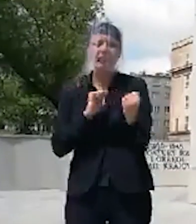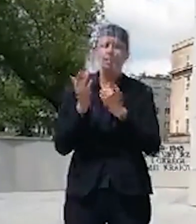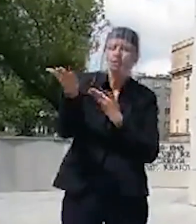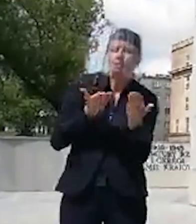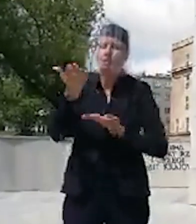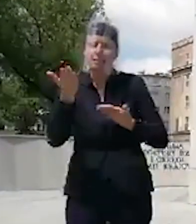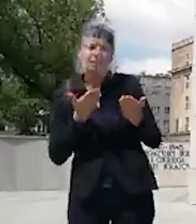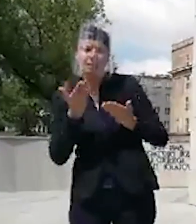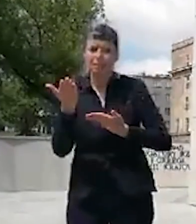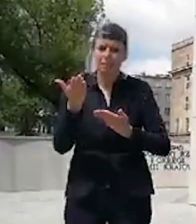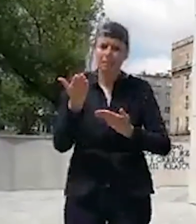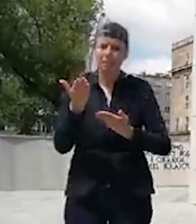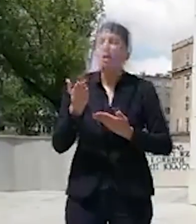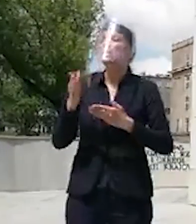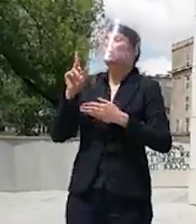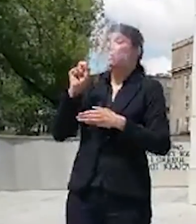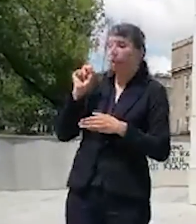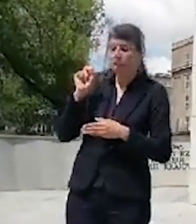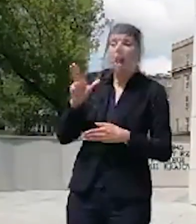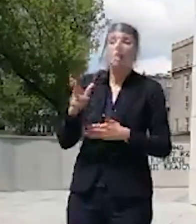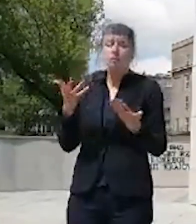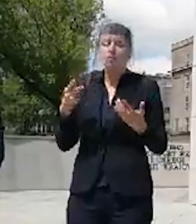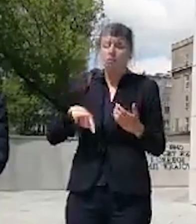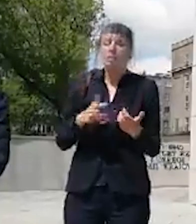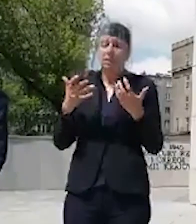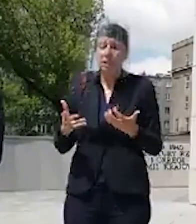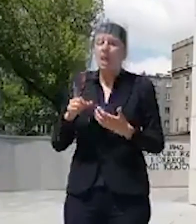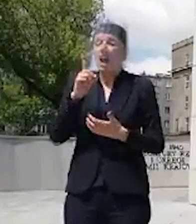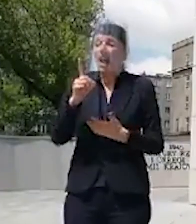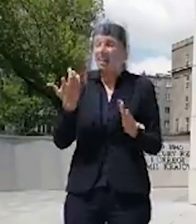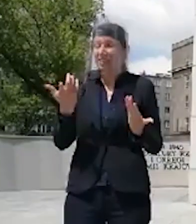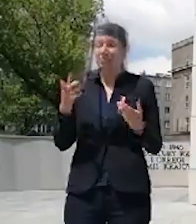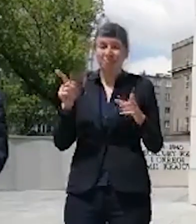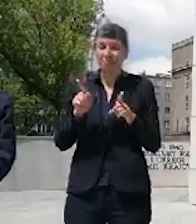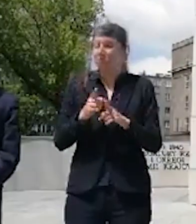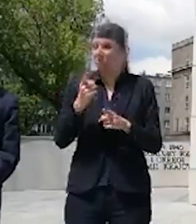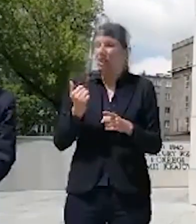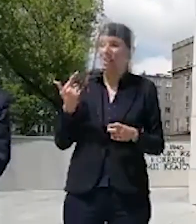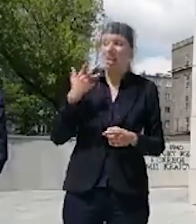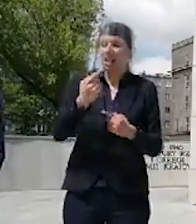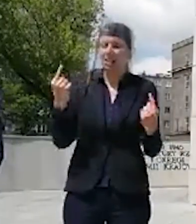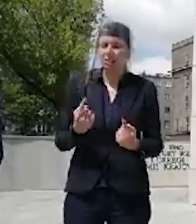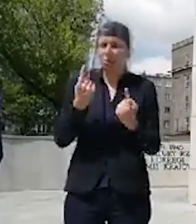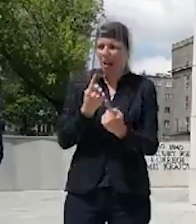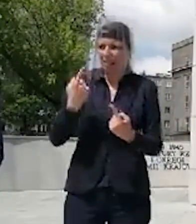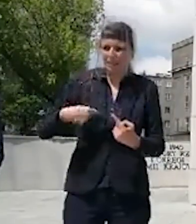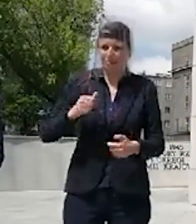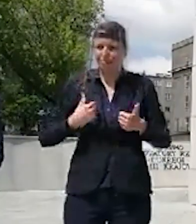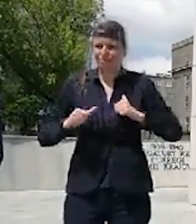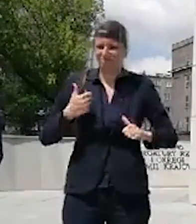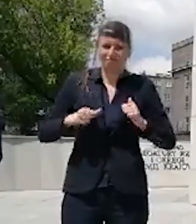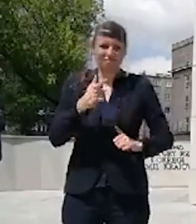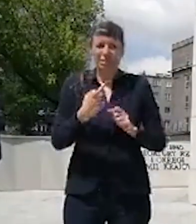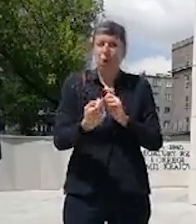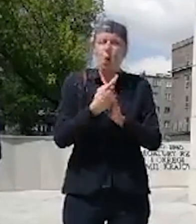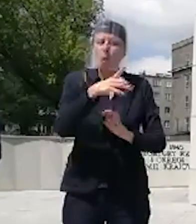Tak, chciałoby się. Tylko proszę pamiętać, że my mamy do czynienia również z wieloma niepokojącymi sytuacjami po stronie opozycji. To nie jest tak, że